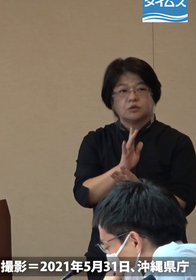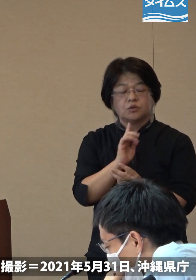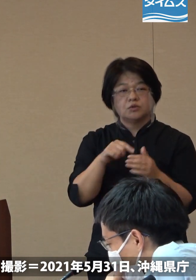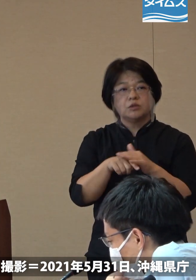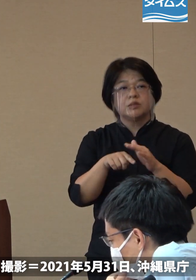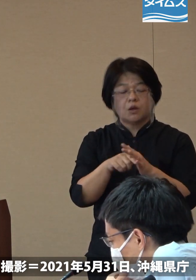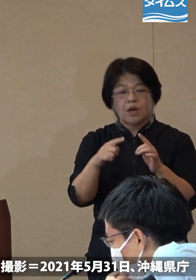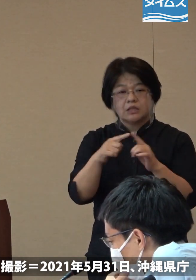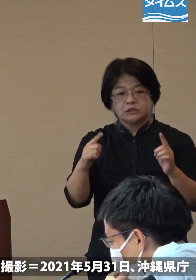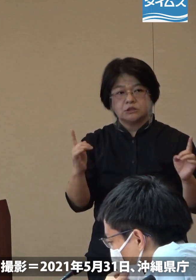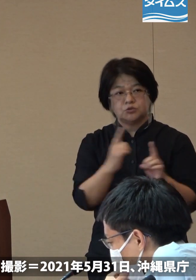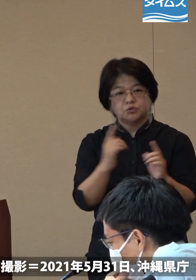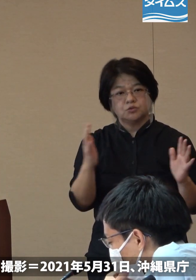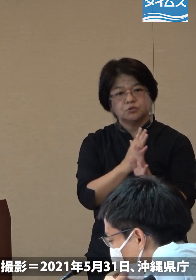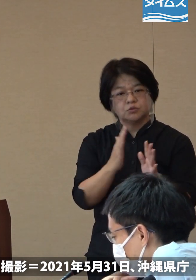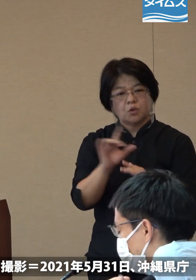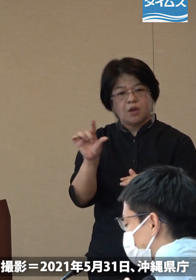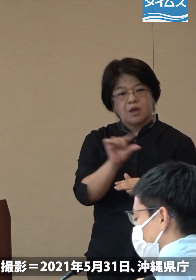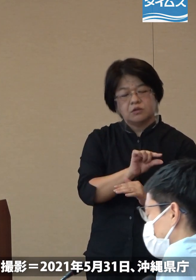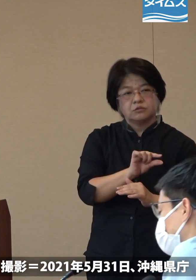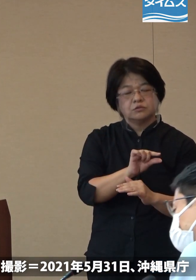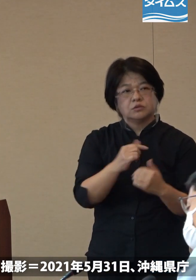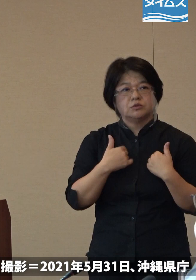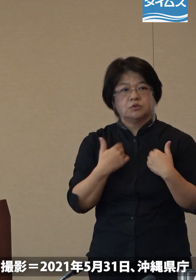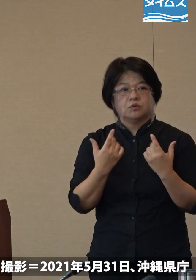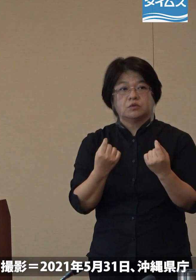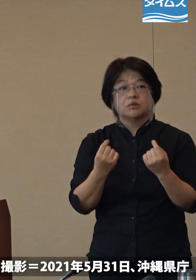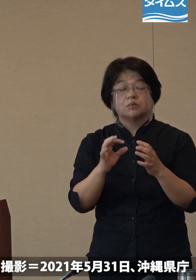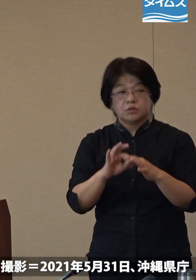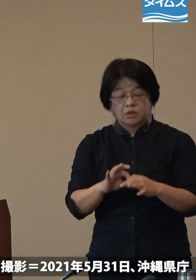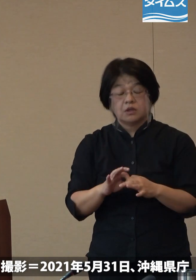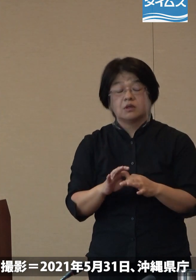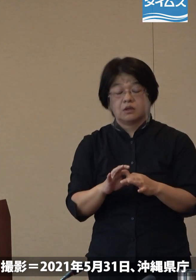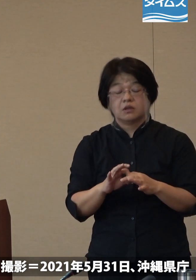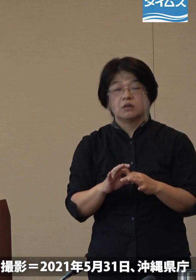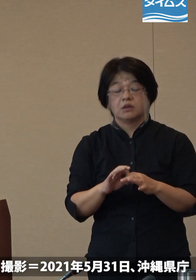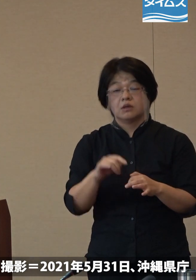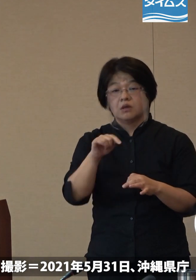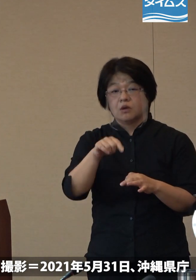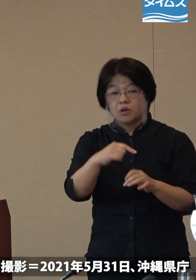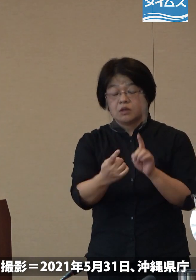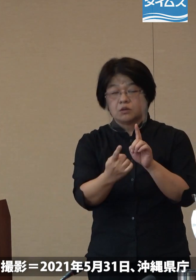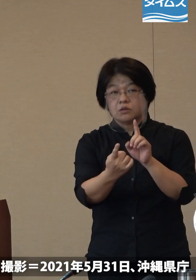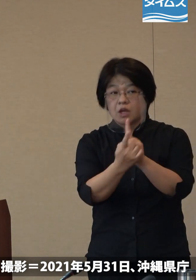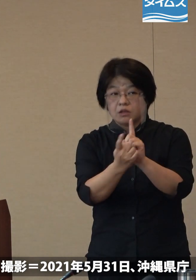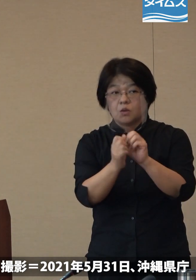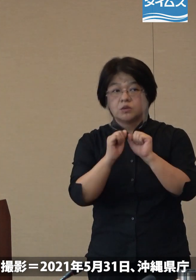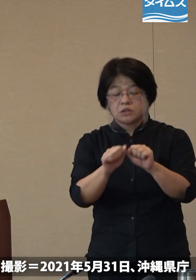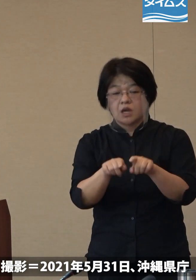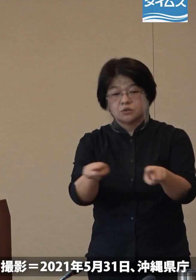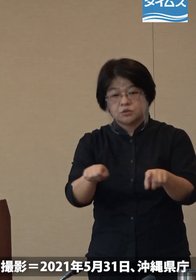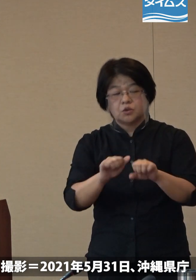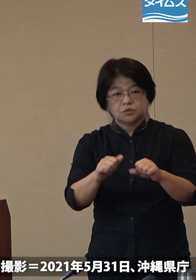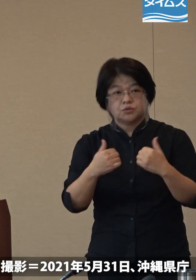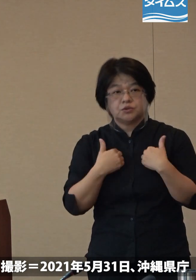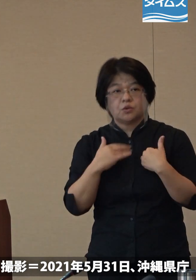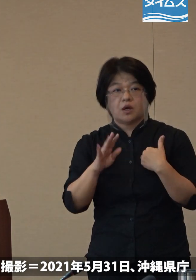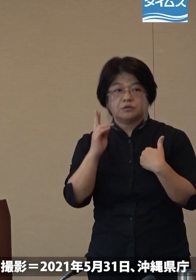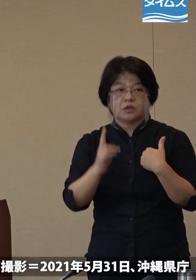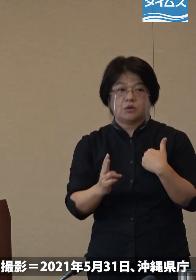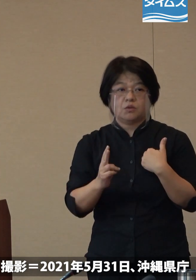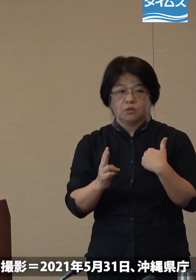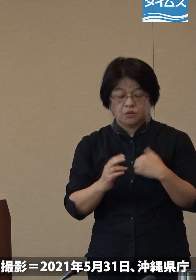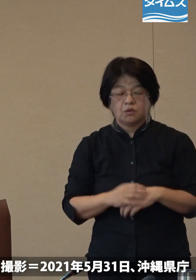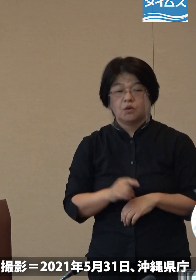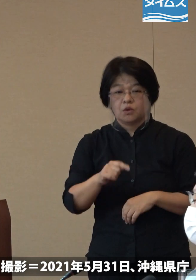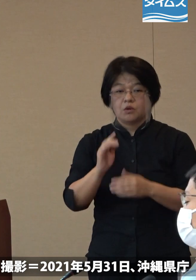流を抑制しないといけないということがやはりはっきりしてきますので、そうであればそれに向けた措置をしっかり取らなければいけないだろ